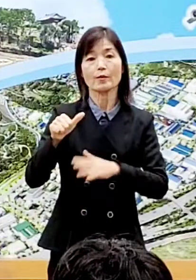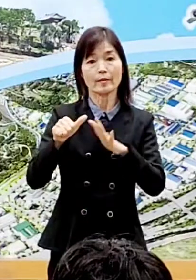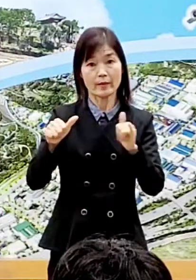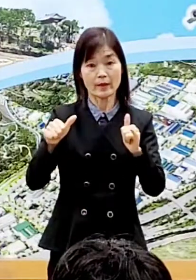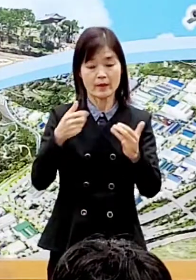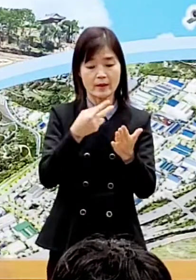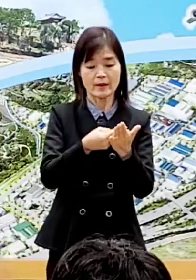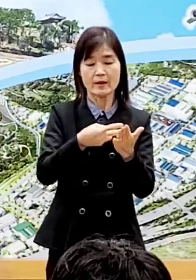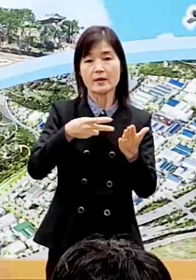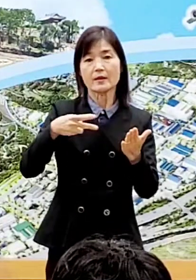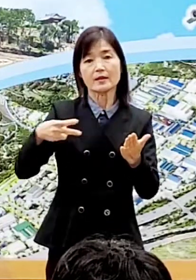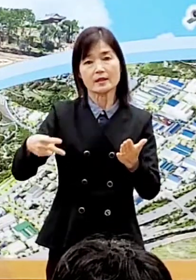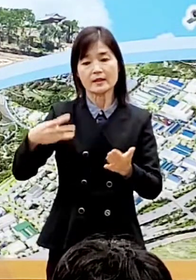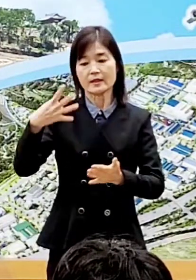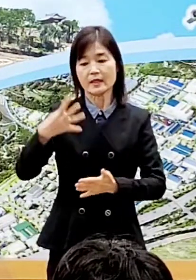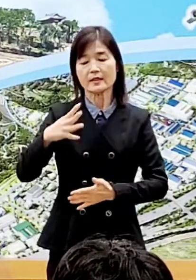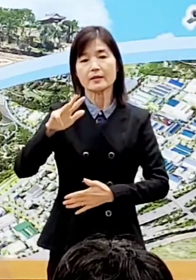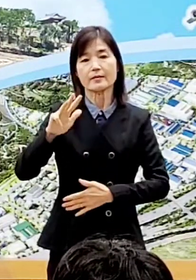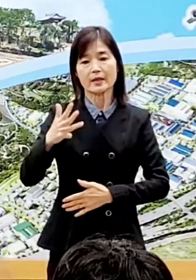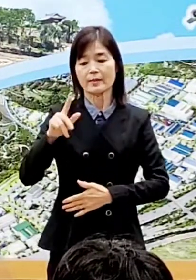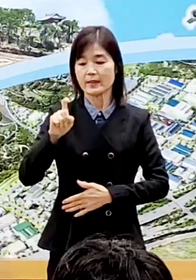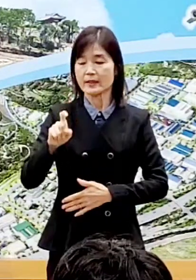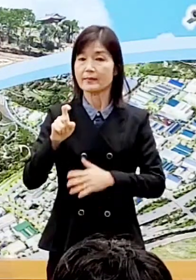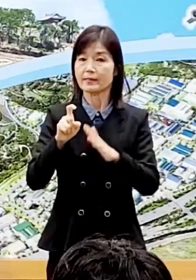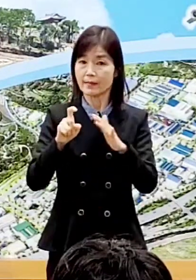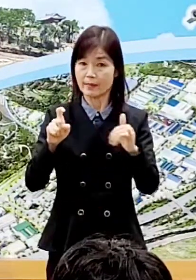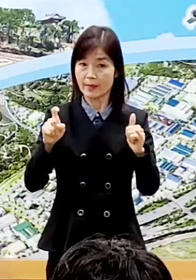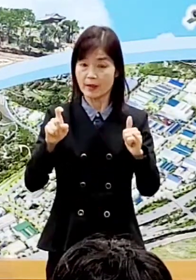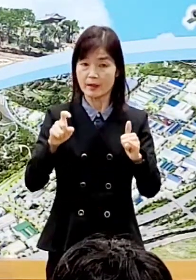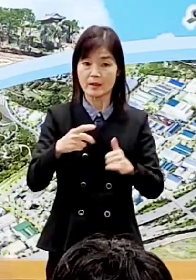7,805명이고 완치자는 4,810명이며,